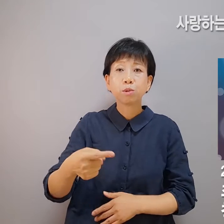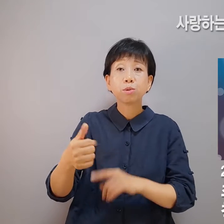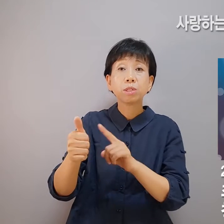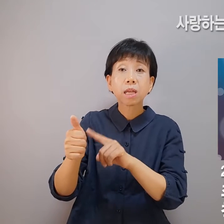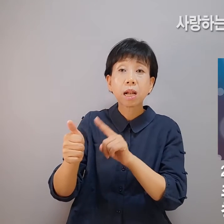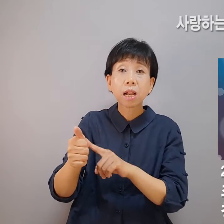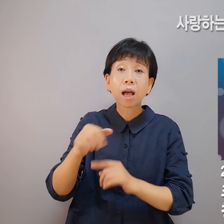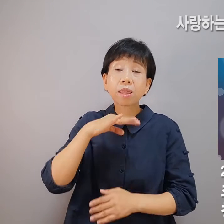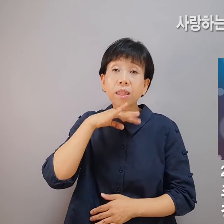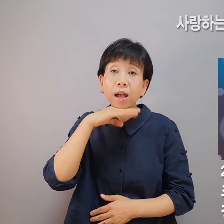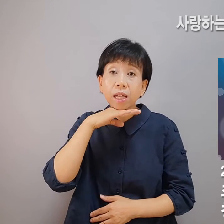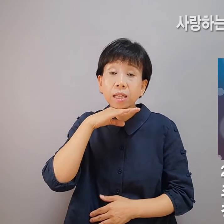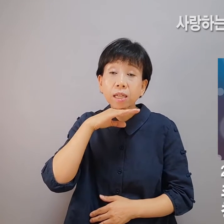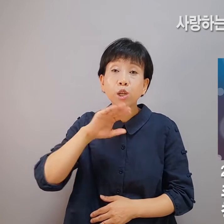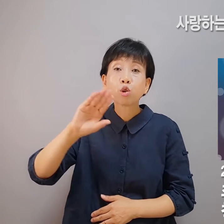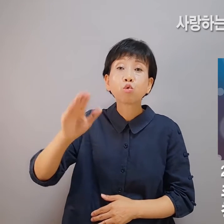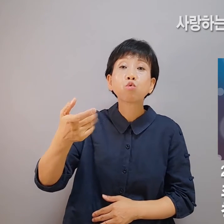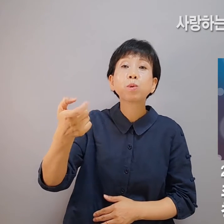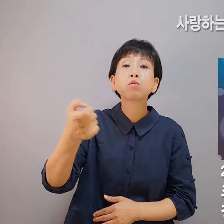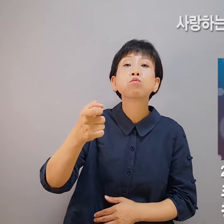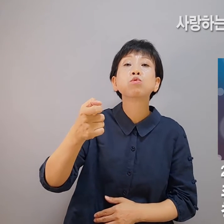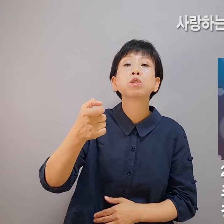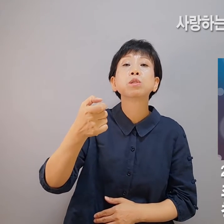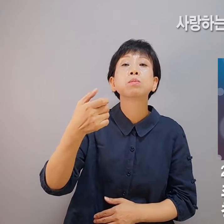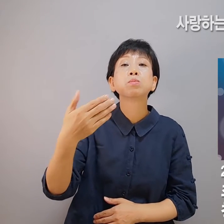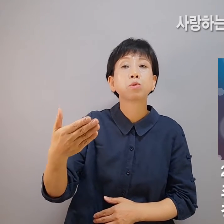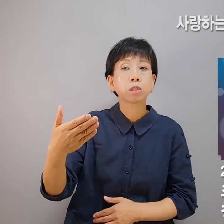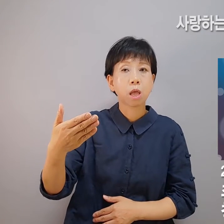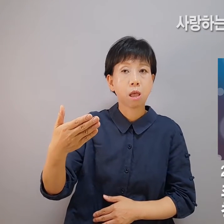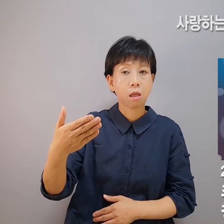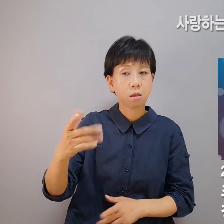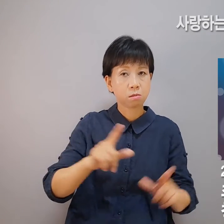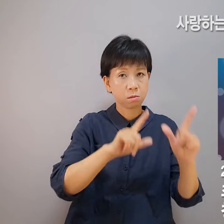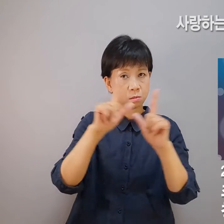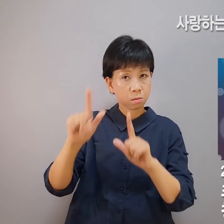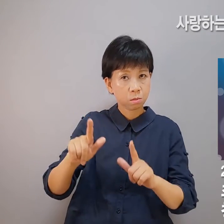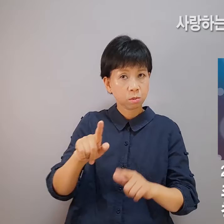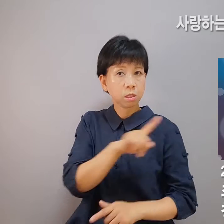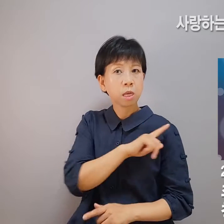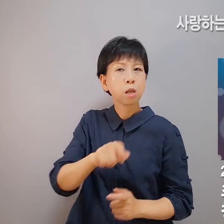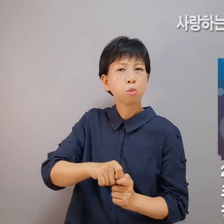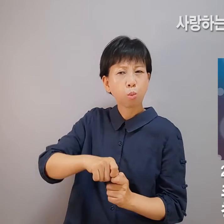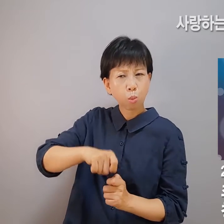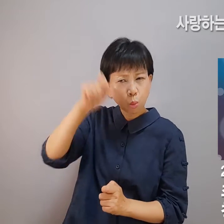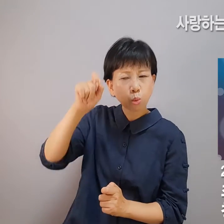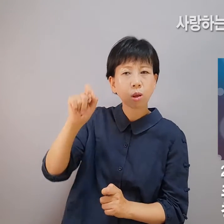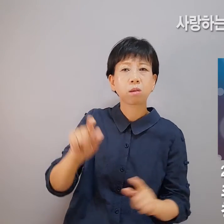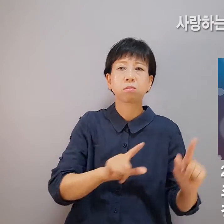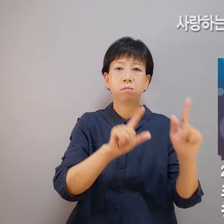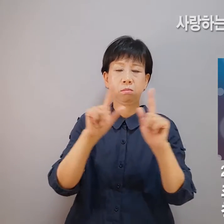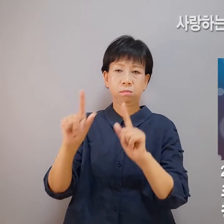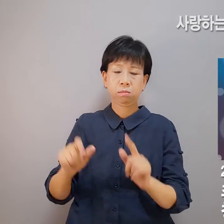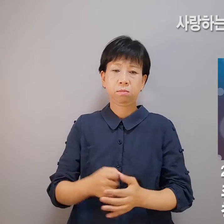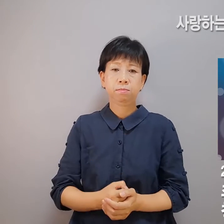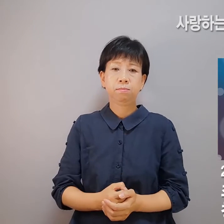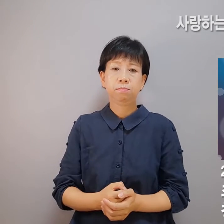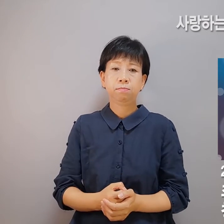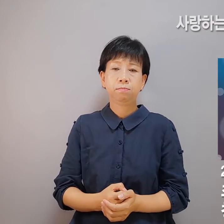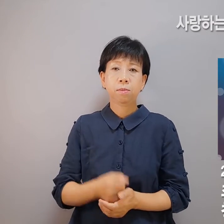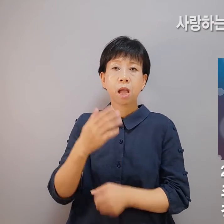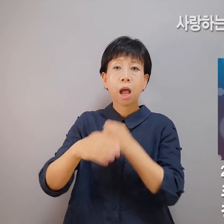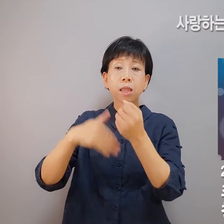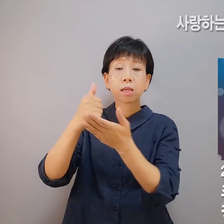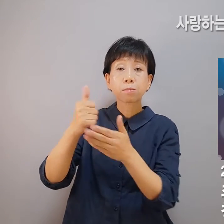낳았고 무두셀라를 낳은 후에 몇 년이요? 300년을 하나님과 동행하며 자녀들을 낳았으며